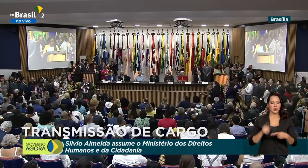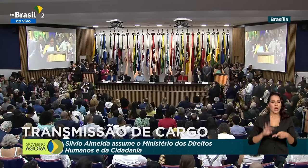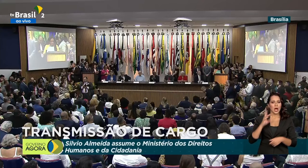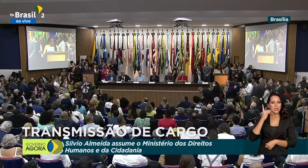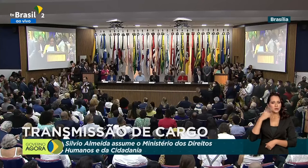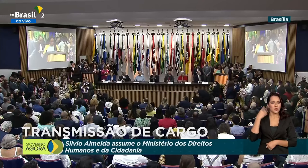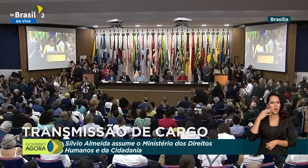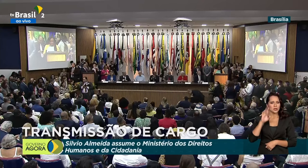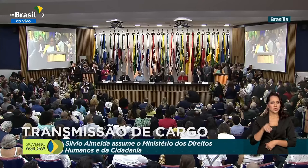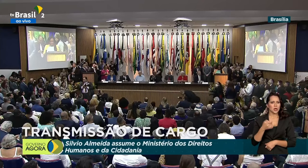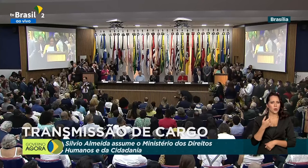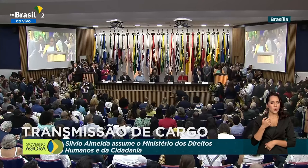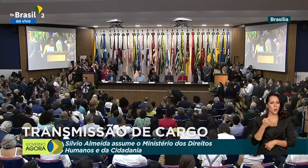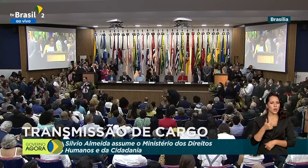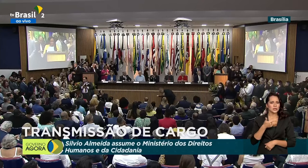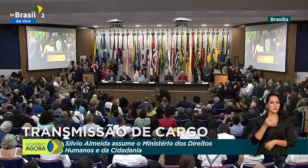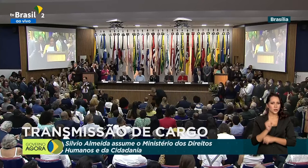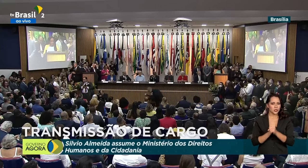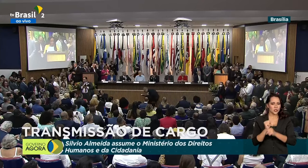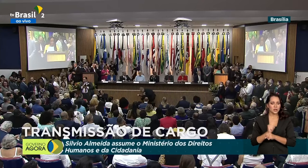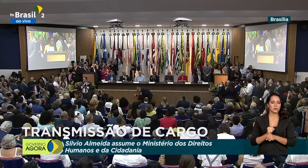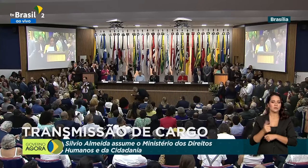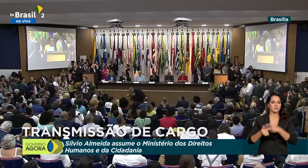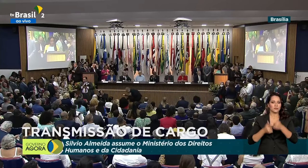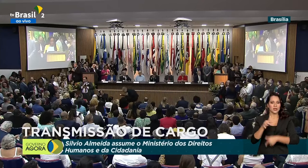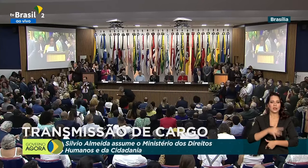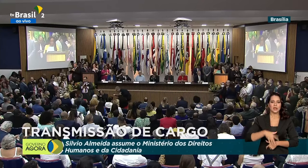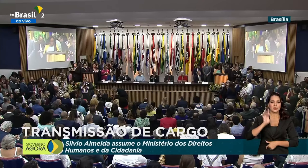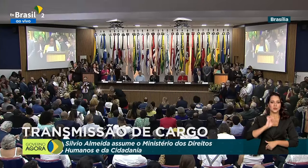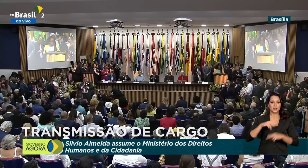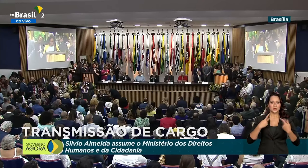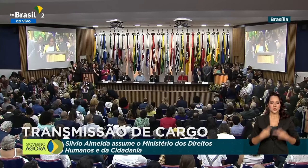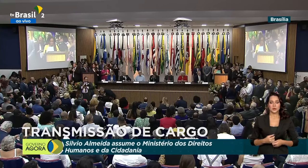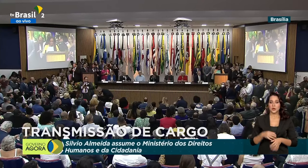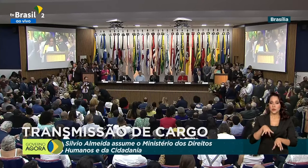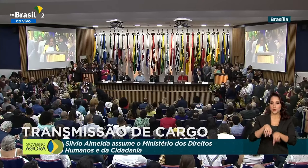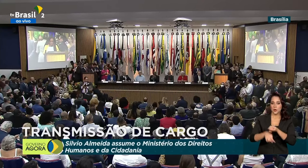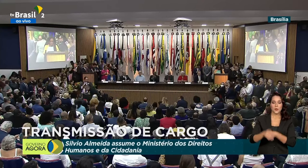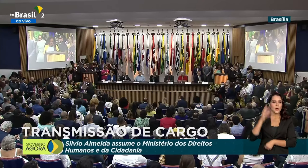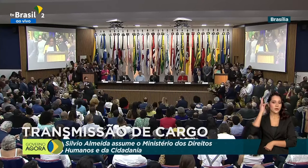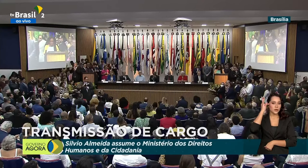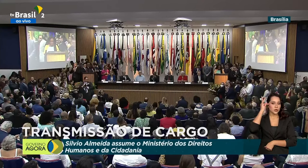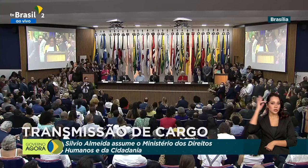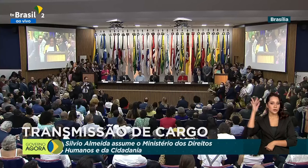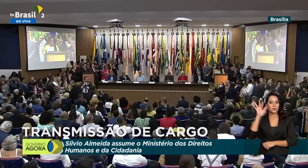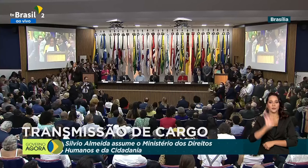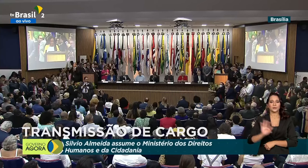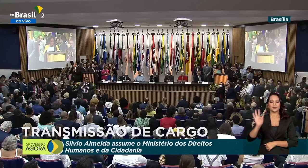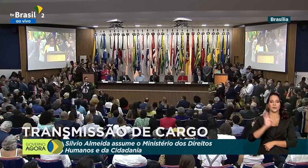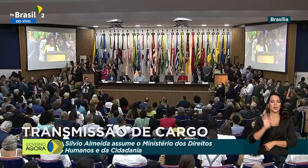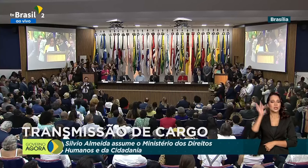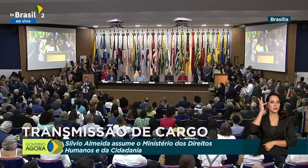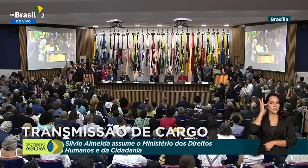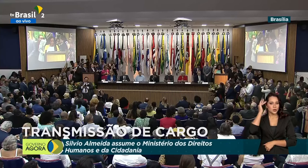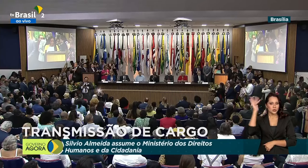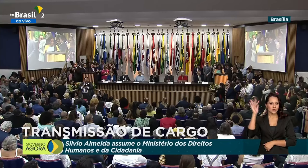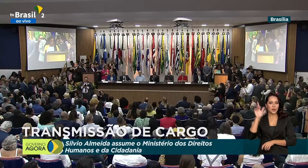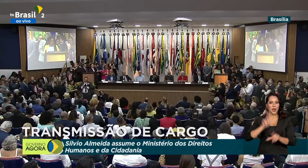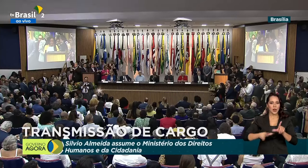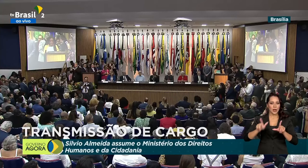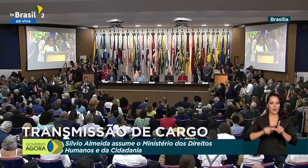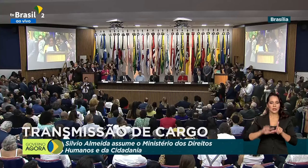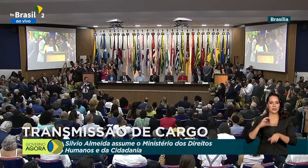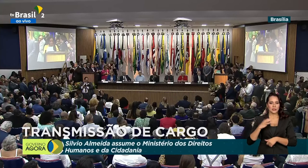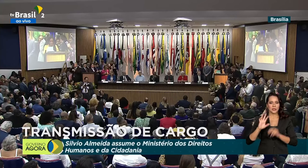décadas tem intensa atuação no campo dos direitos humanos graduou-se em filosofia pela Faculdade de Filosofia letras